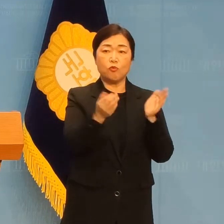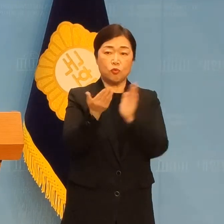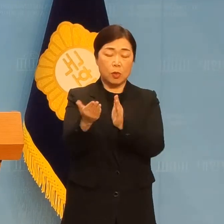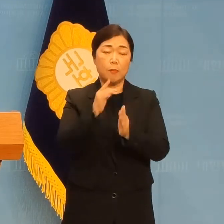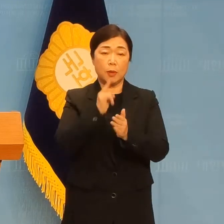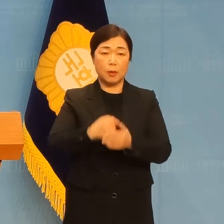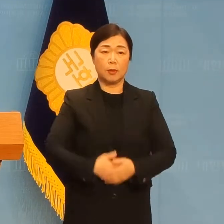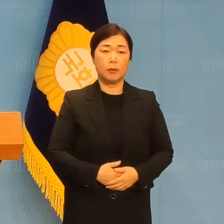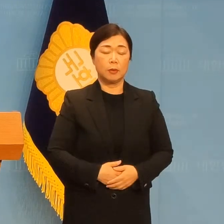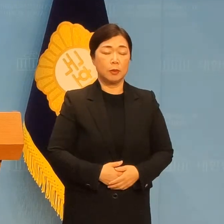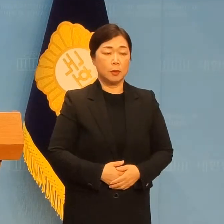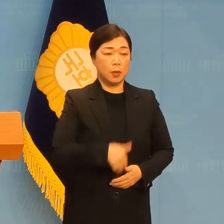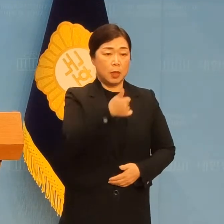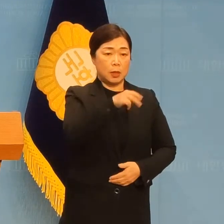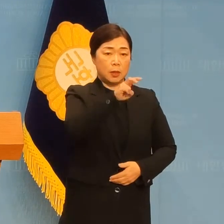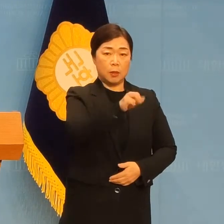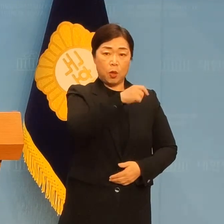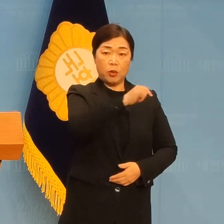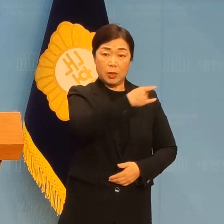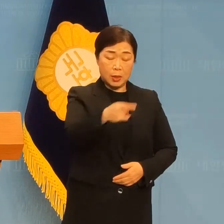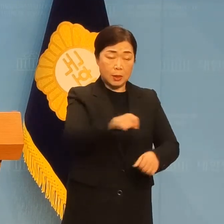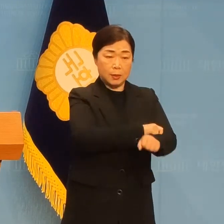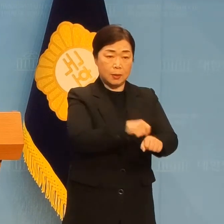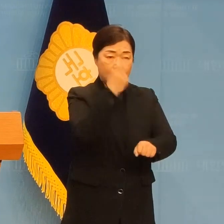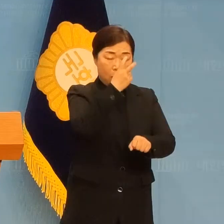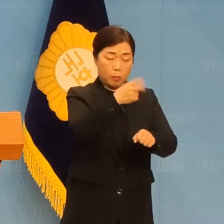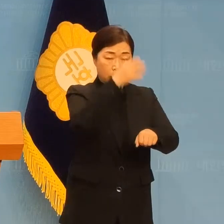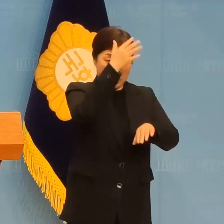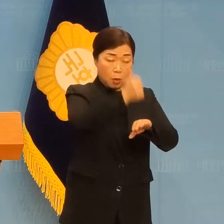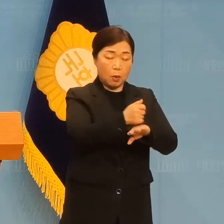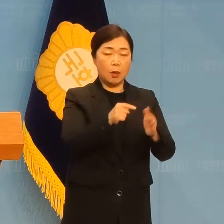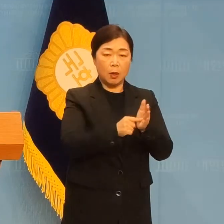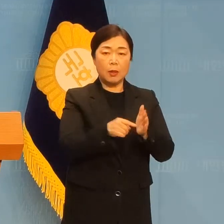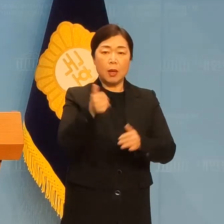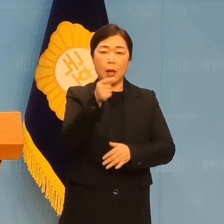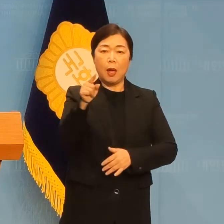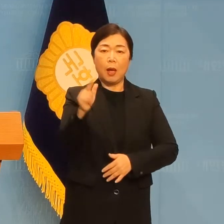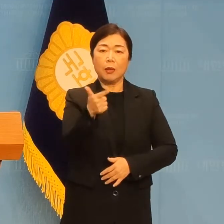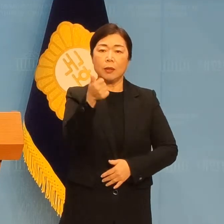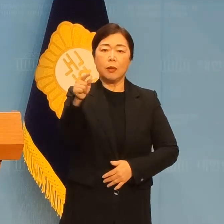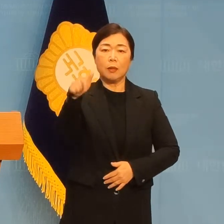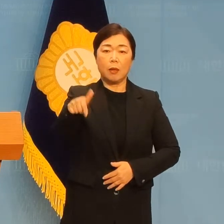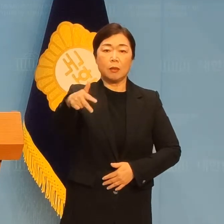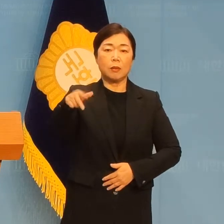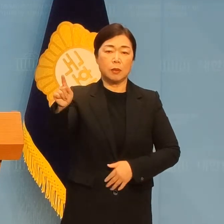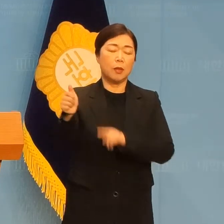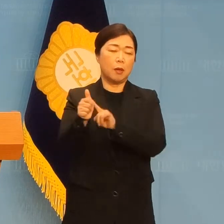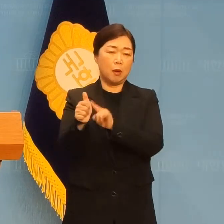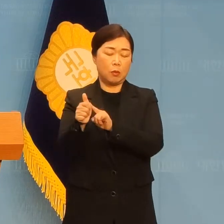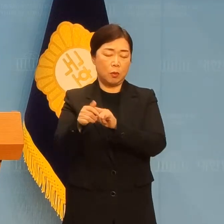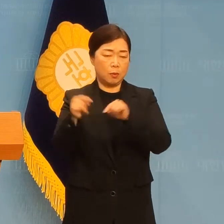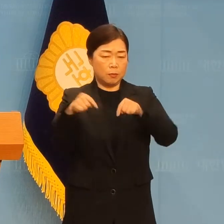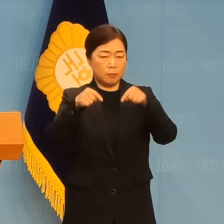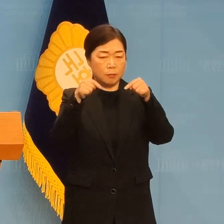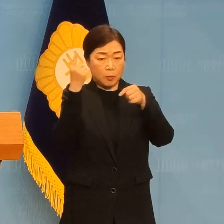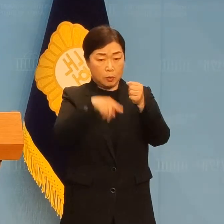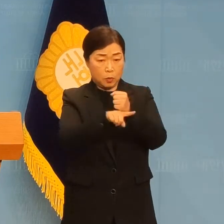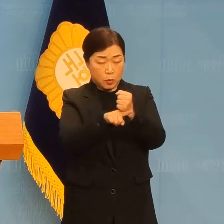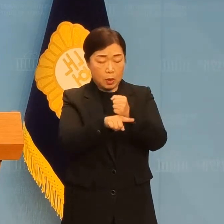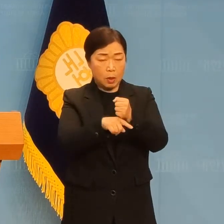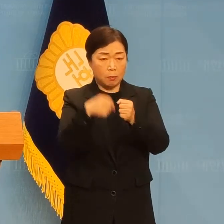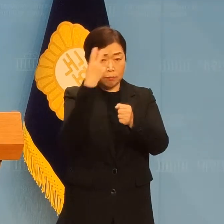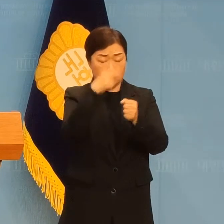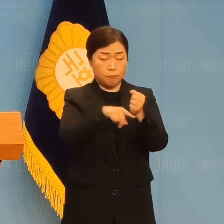김건희와 한학자 등에 대한 정당법 위반 혐의 공소장에 명확히 적시한 내용들입니다. 특검은